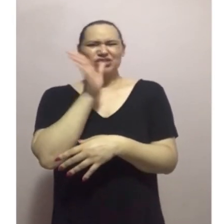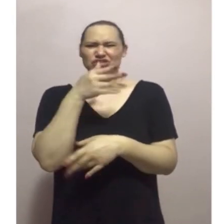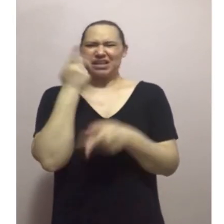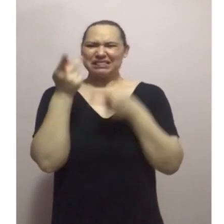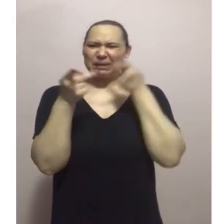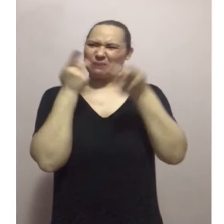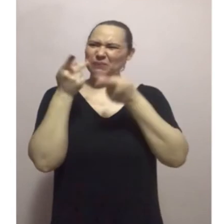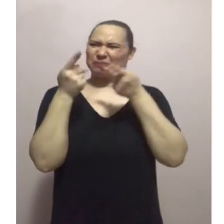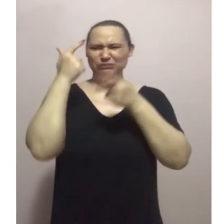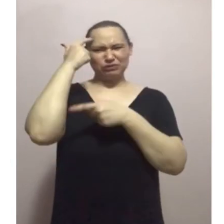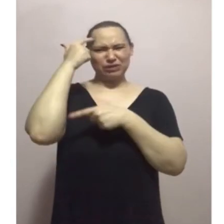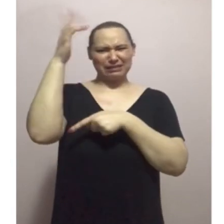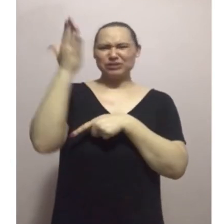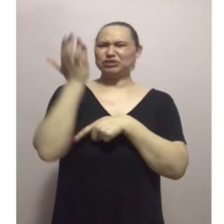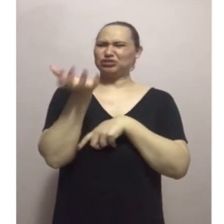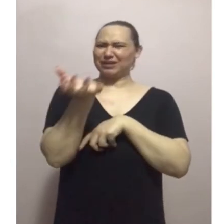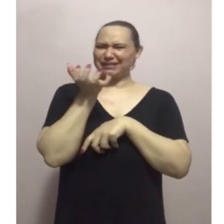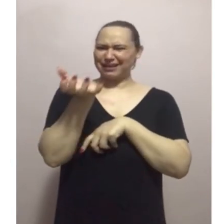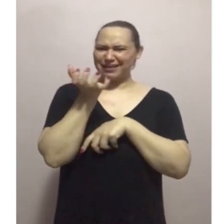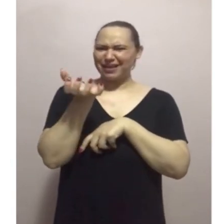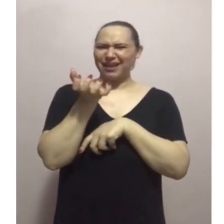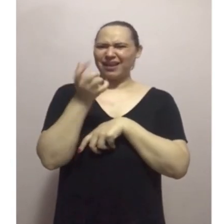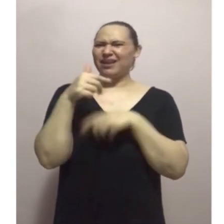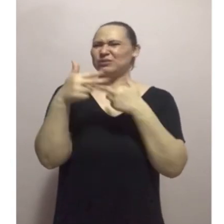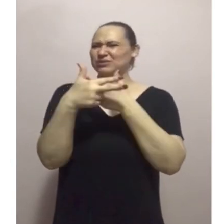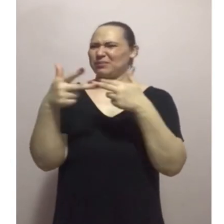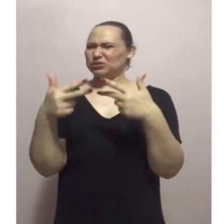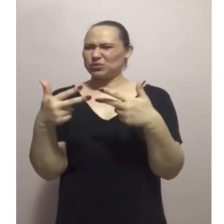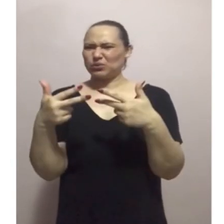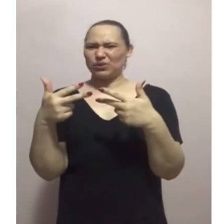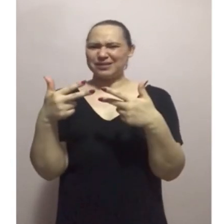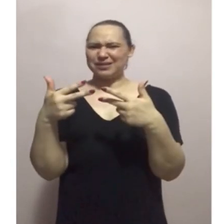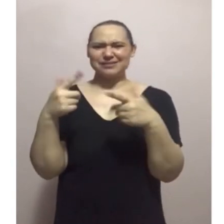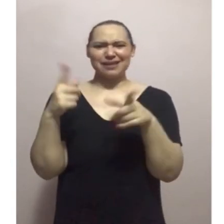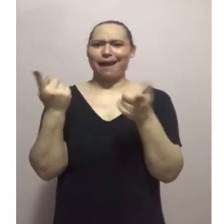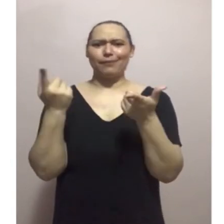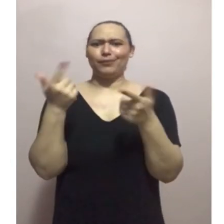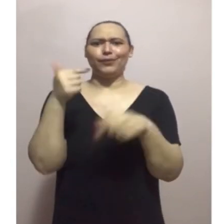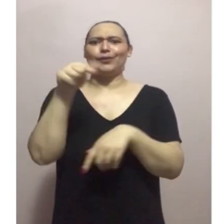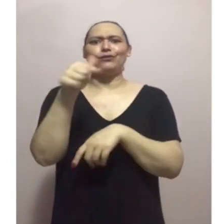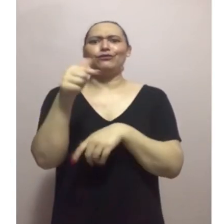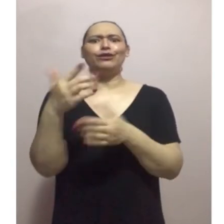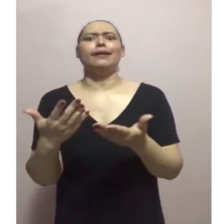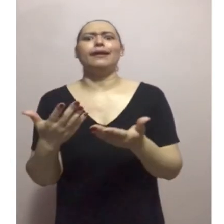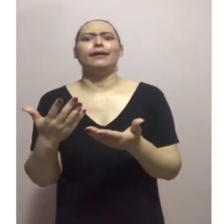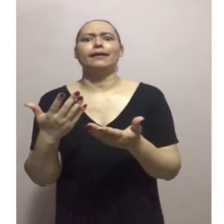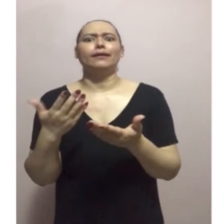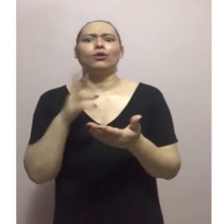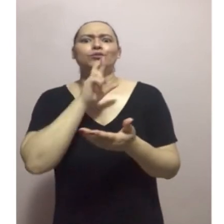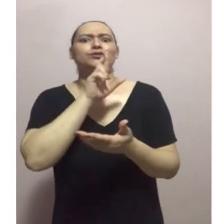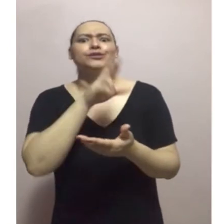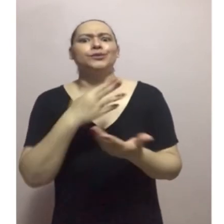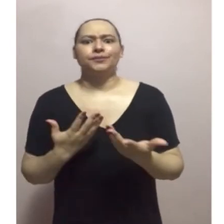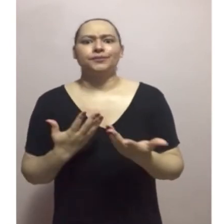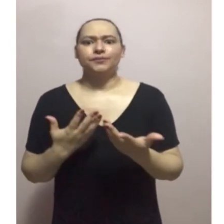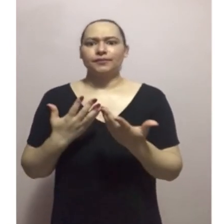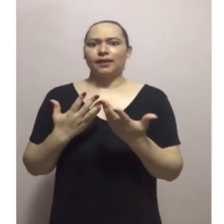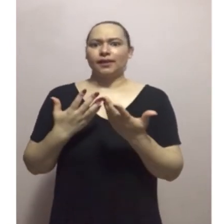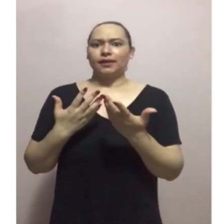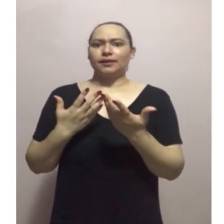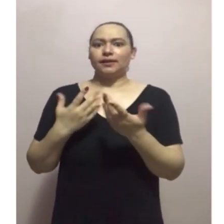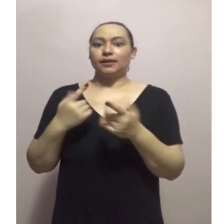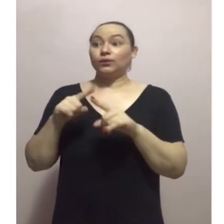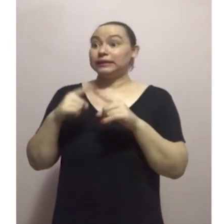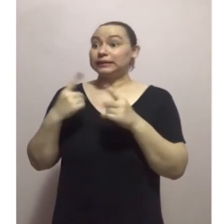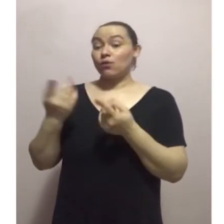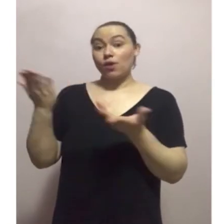você já está falando, sabe? Você já está querendo saber de coisas que eu não vou ter, sabe? Né? Então,